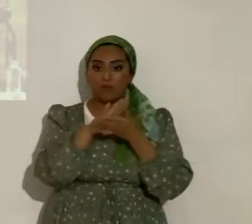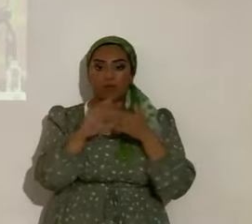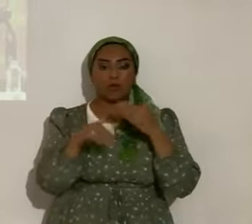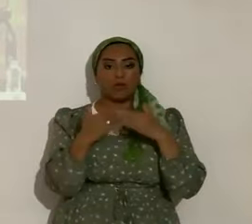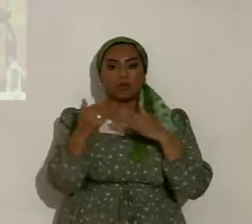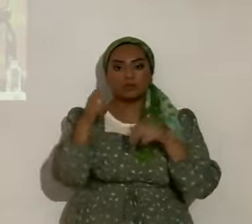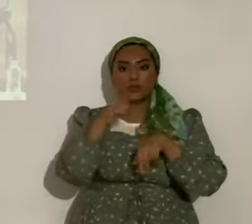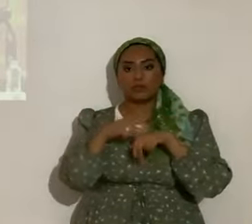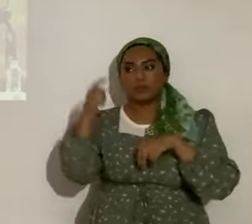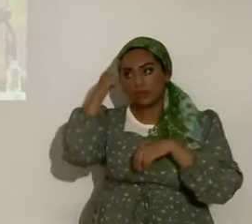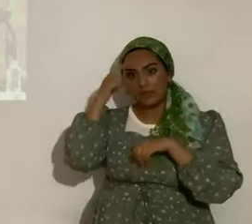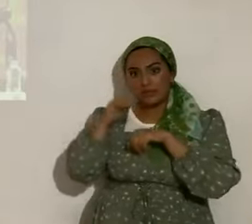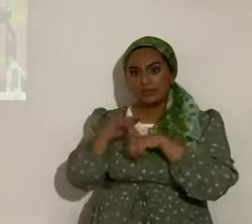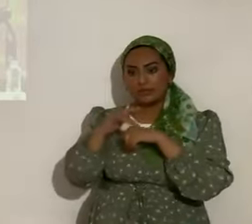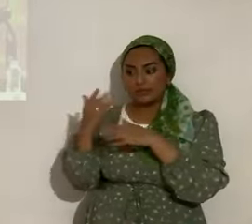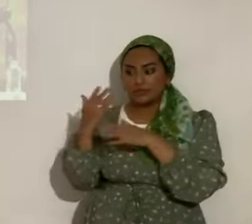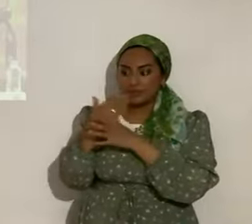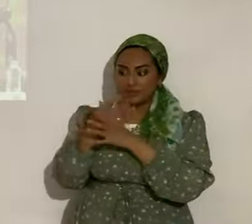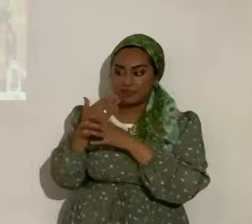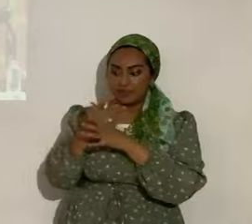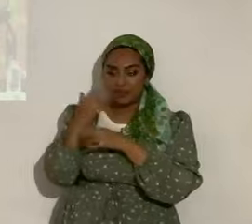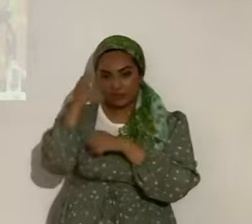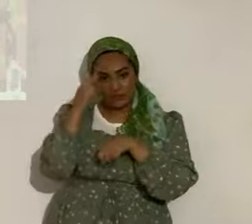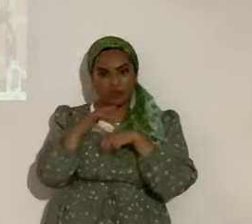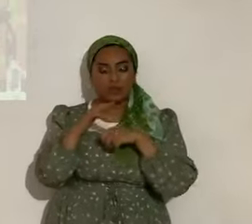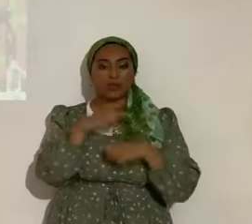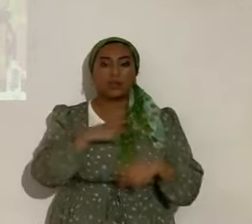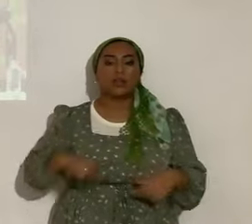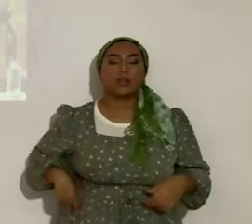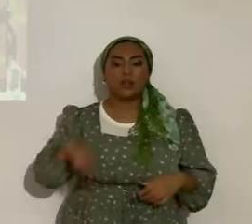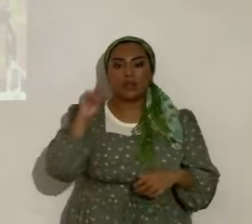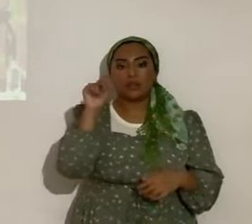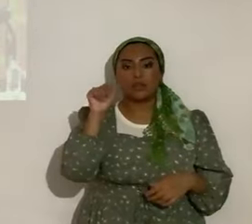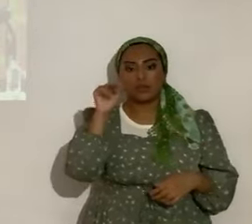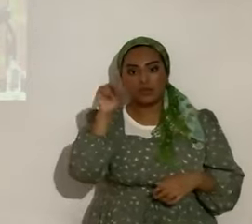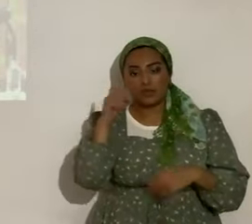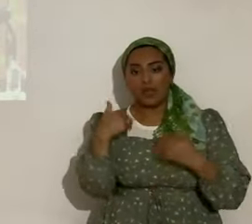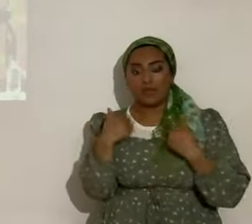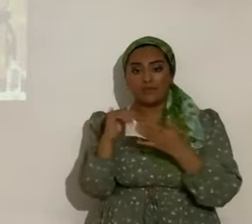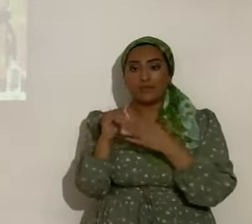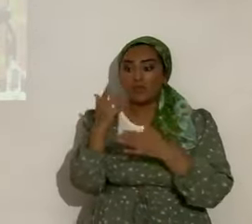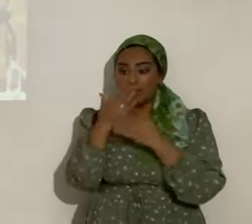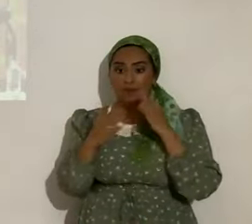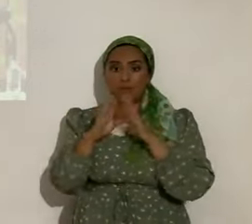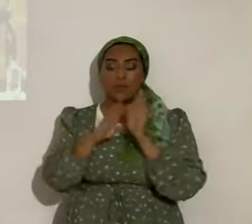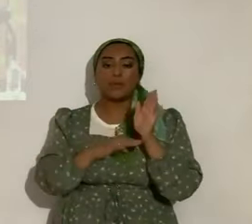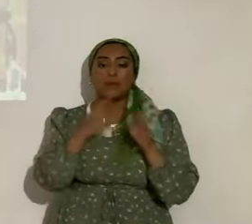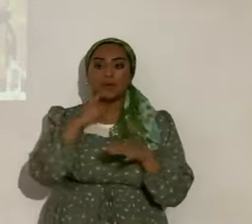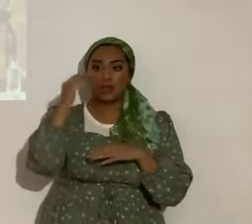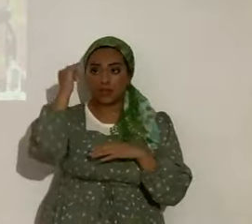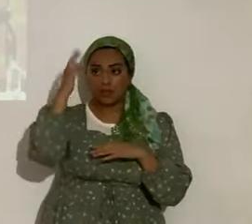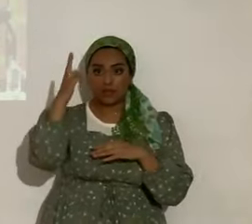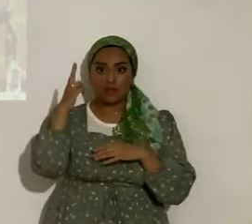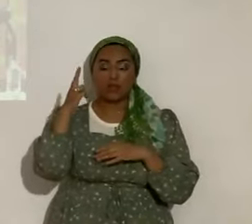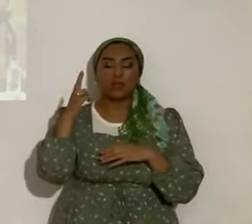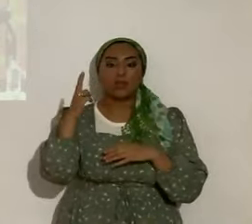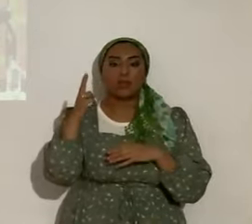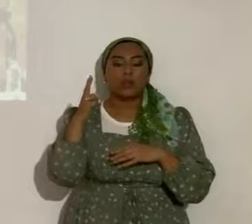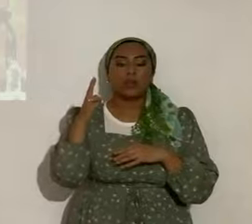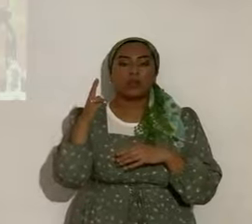está metiendo ideas intrusas. El rey David tuvo eso. En una parte de la Biblia dice que Yahweh lo incitó,